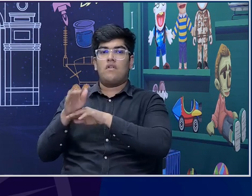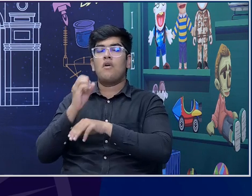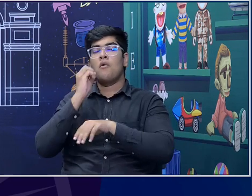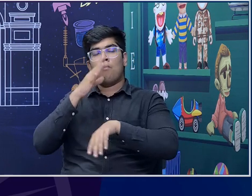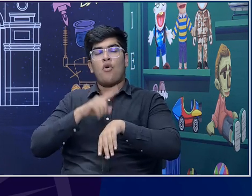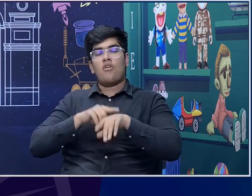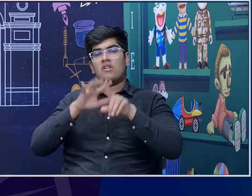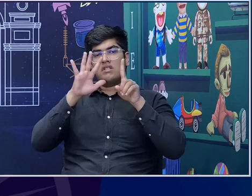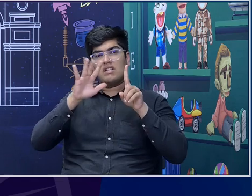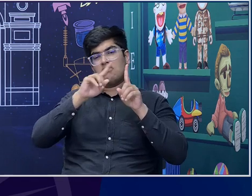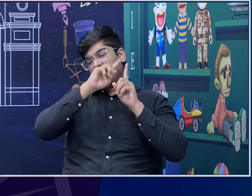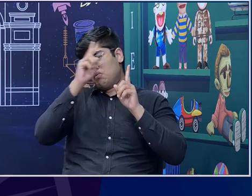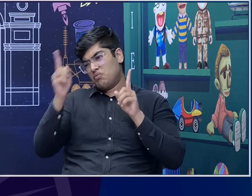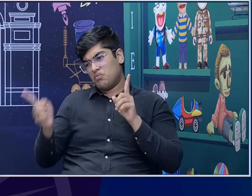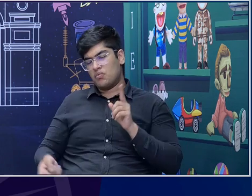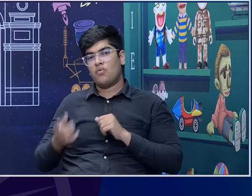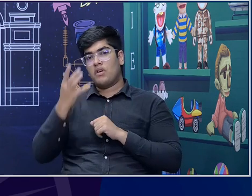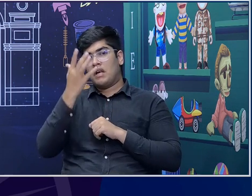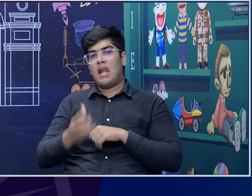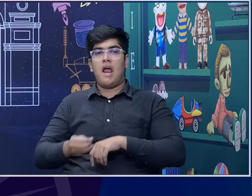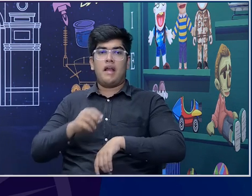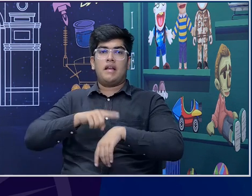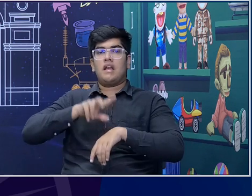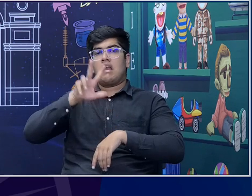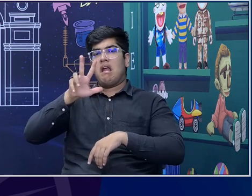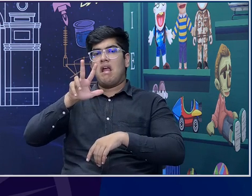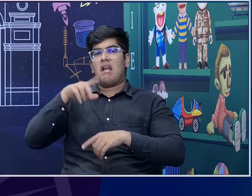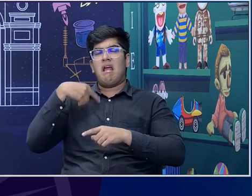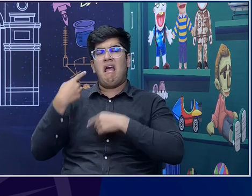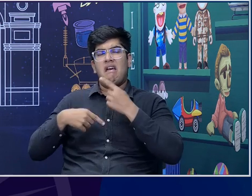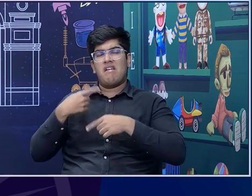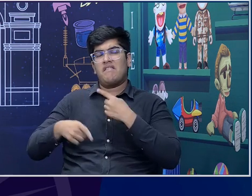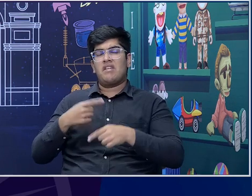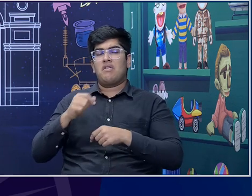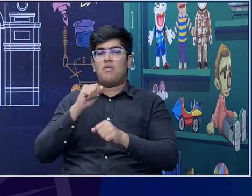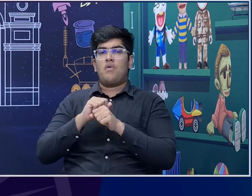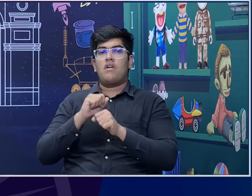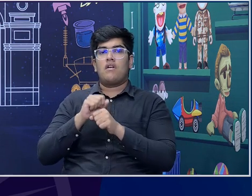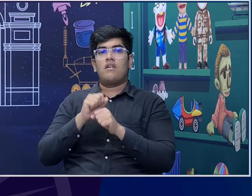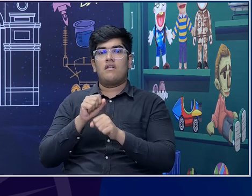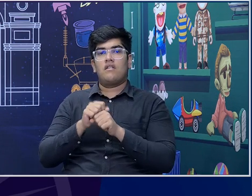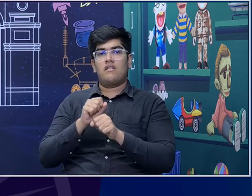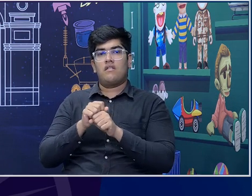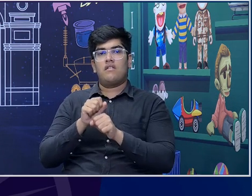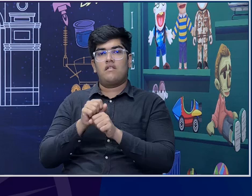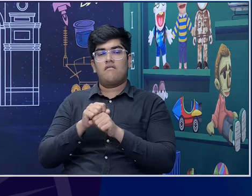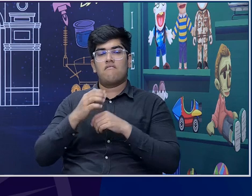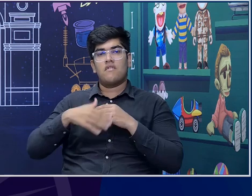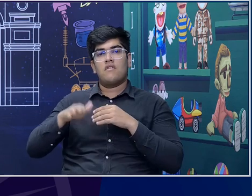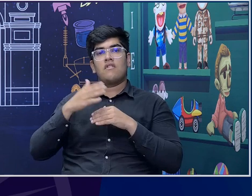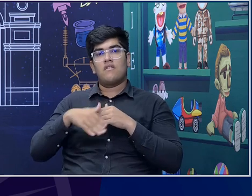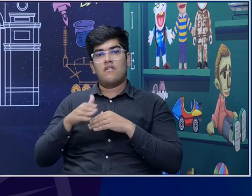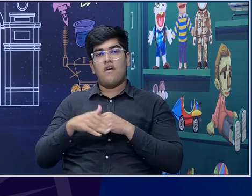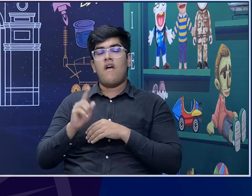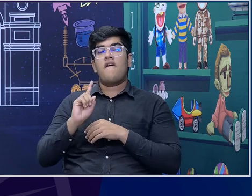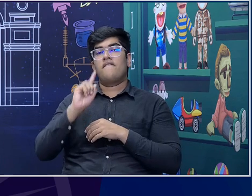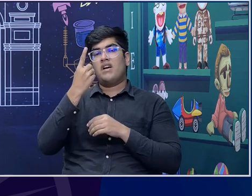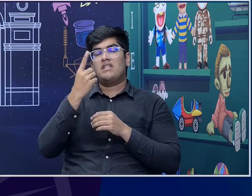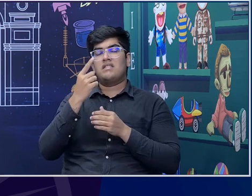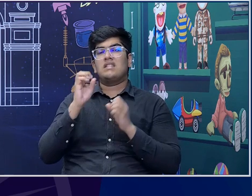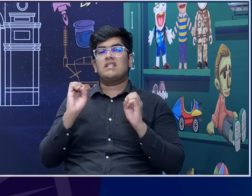ड्यूटी और आठ बजे तक इस तरह उन्होंने खूप महनत करी और अपना समय धीरे धीरे पहले वो डाक